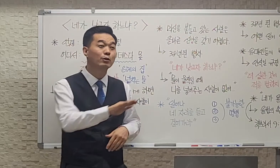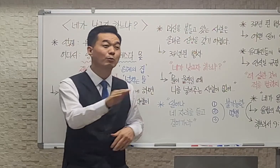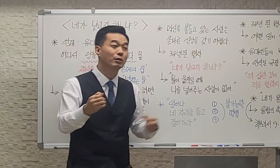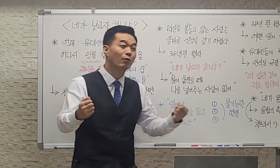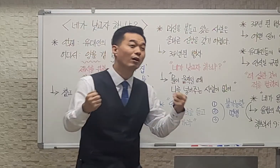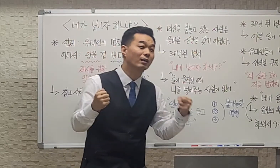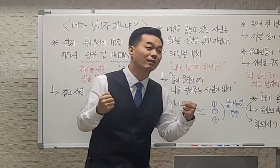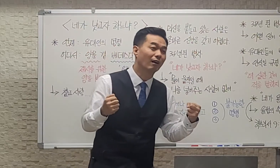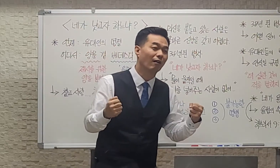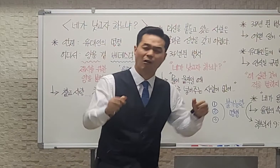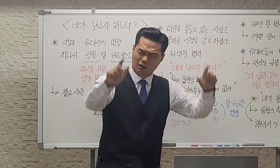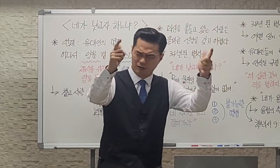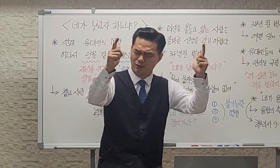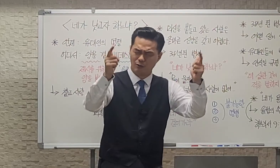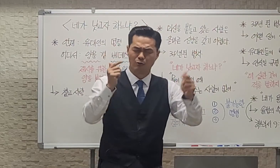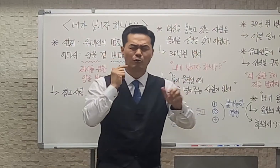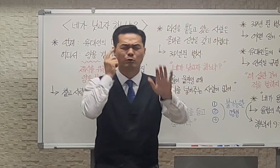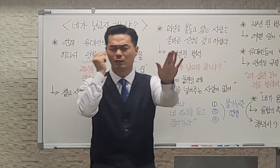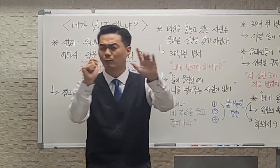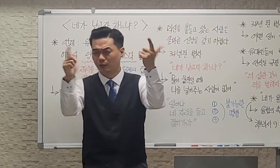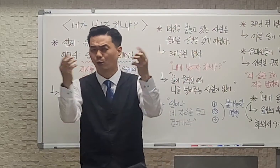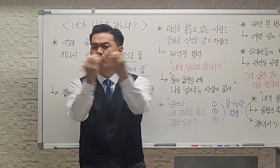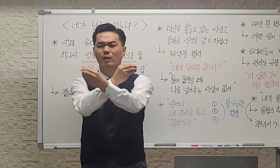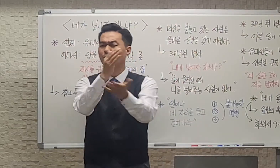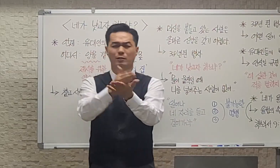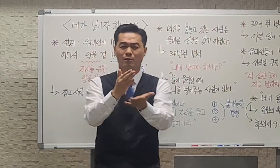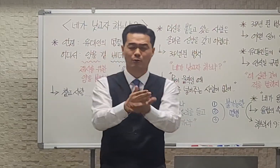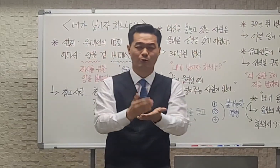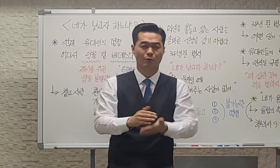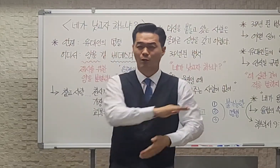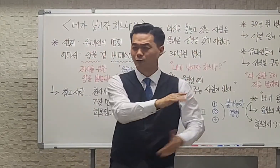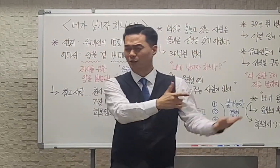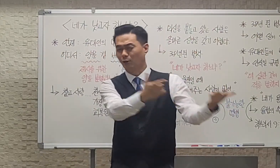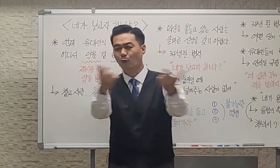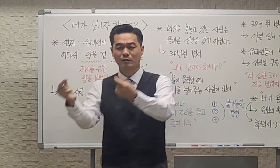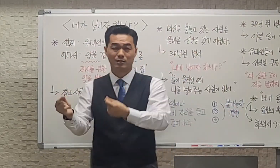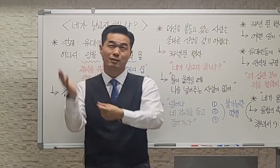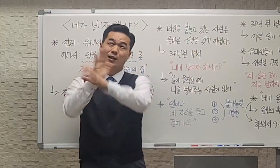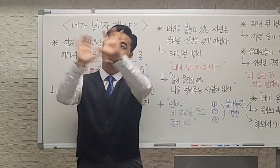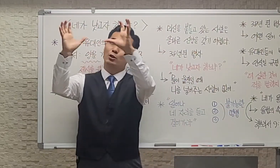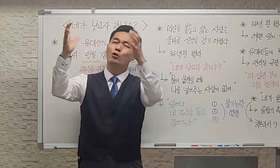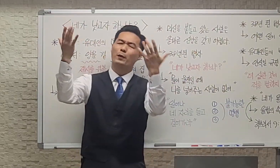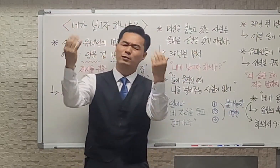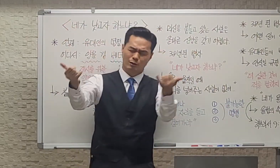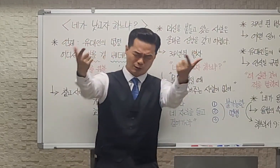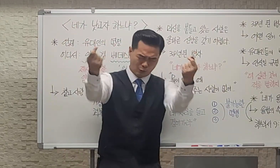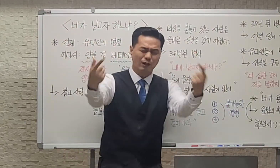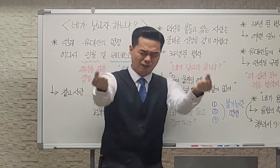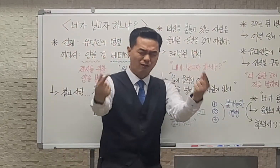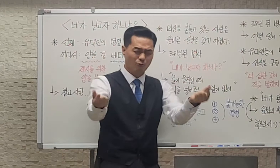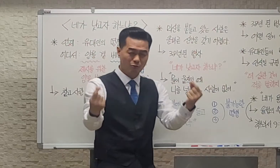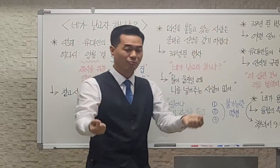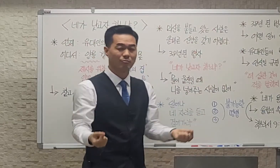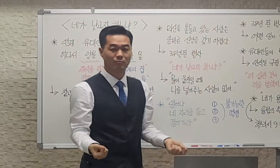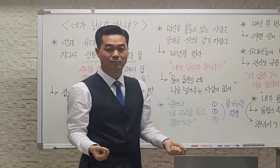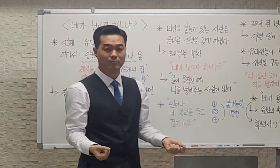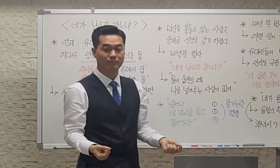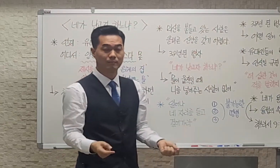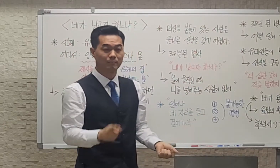여러분들이 건강하니까 아니에요, 목사님 아니에요, 오해하지 마세요. 우리 다 똑같이 천국 백성인데 똑같아요.